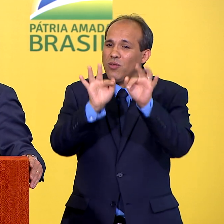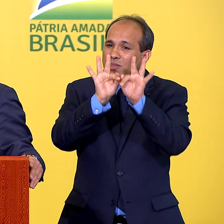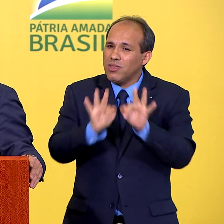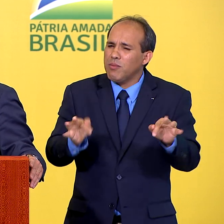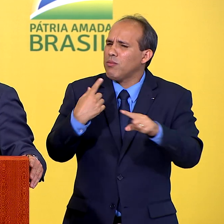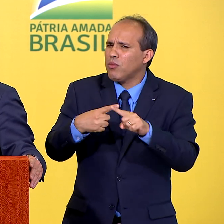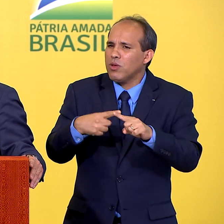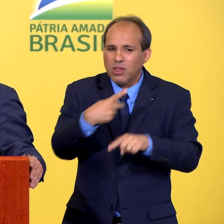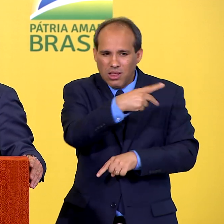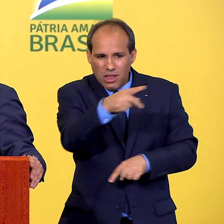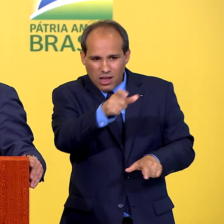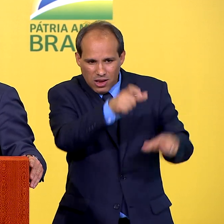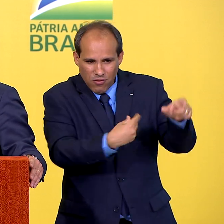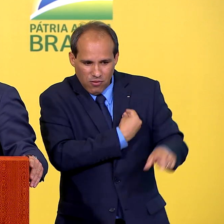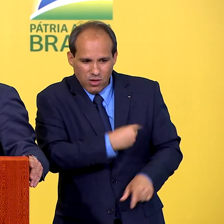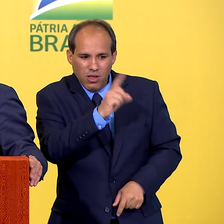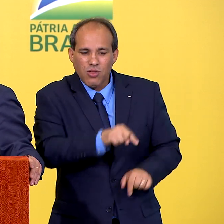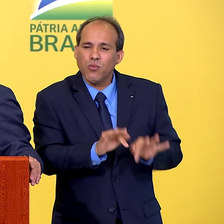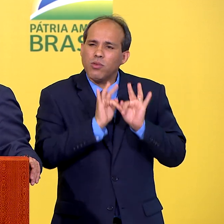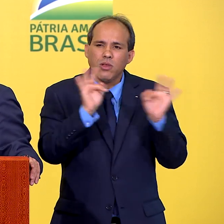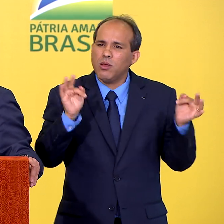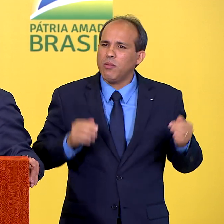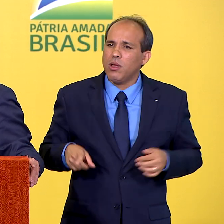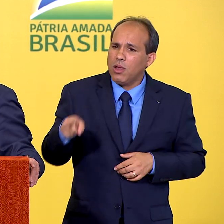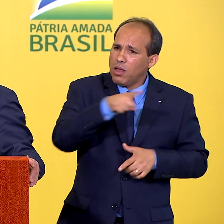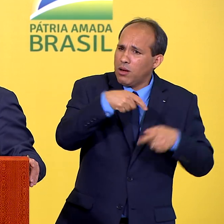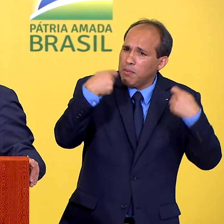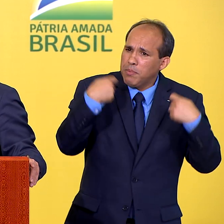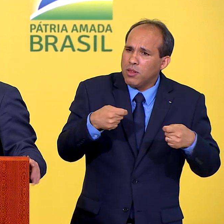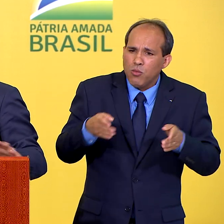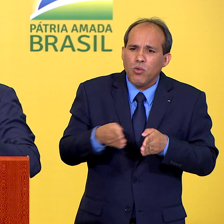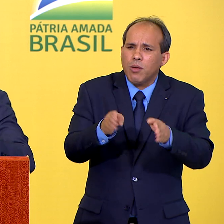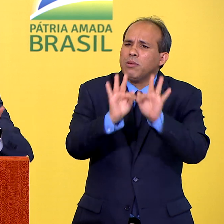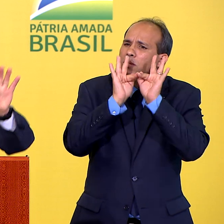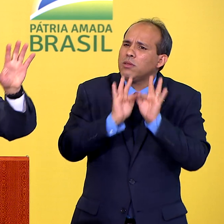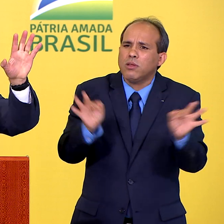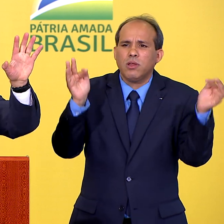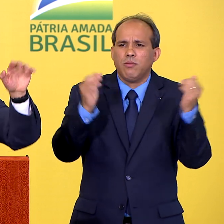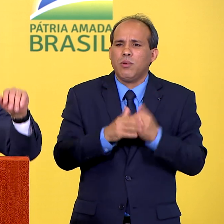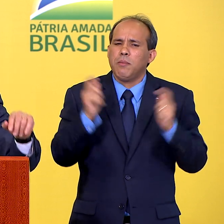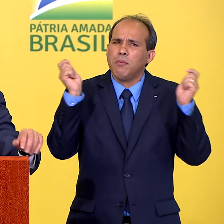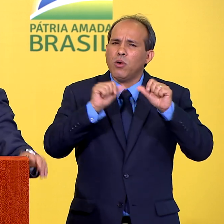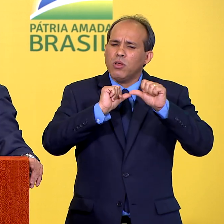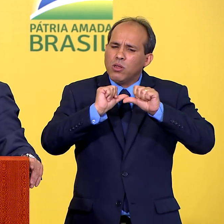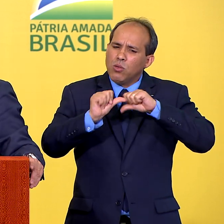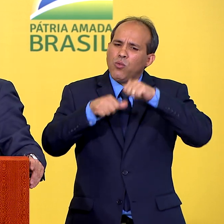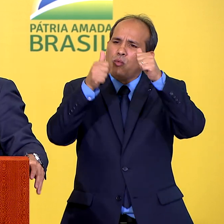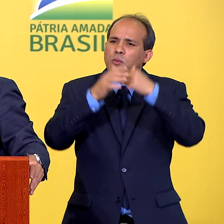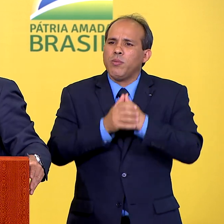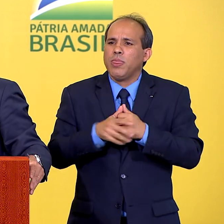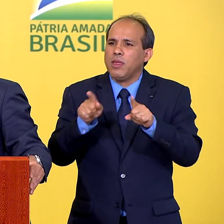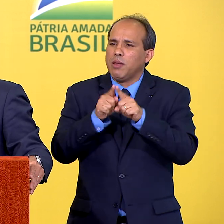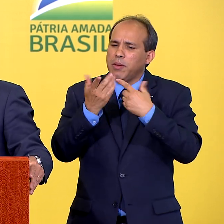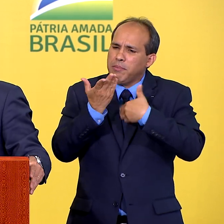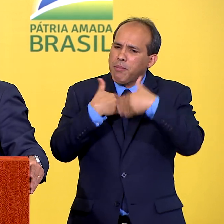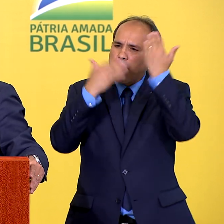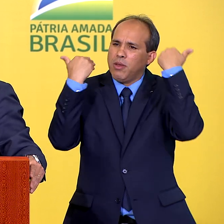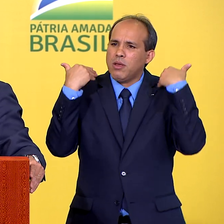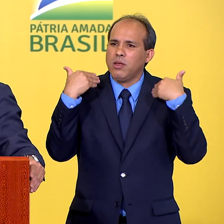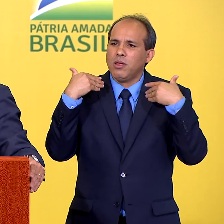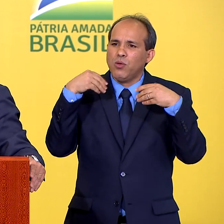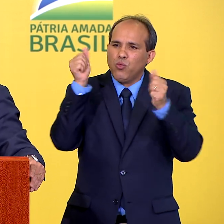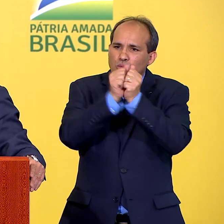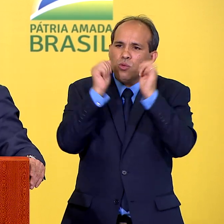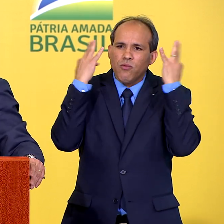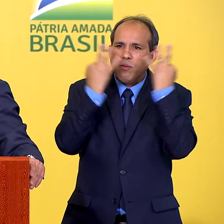aquelas vidas, aquelas pessoas são simples e elas precisam de um caminho simples para poder transformar e prosperar com as suas